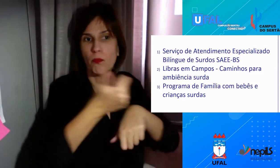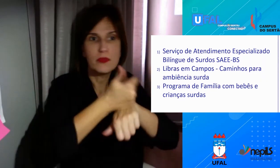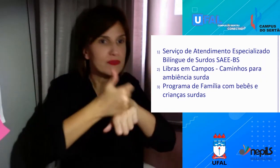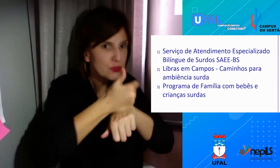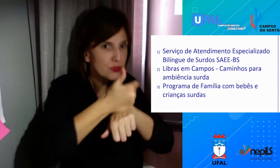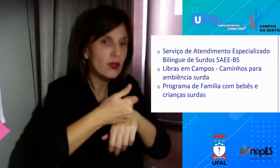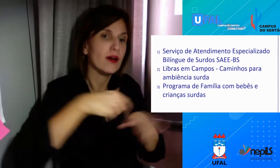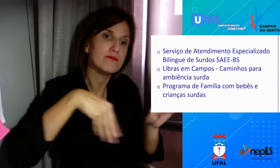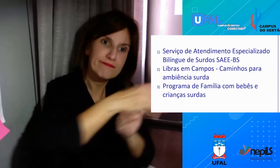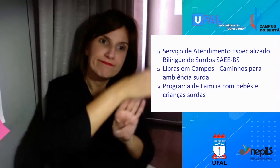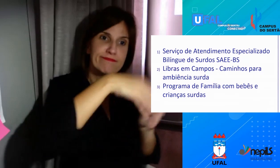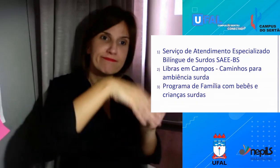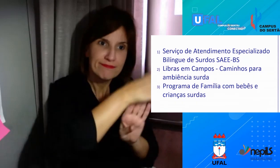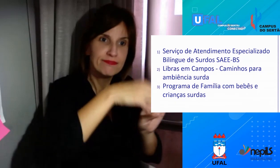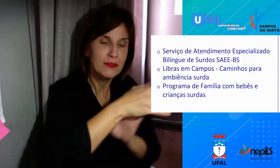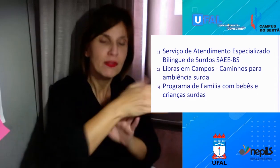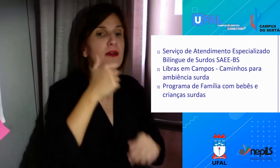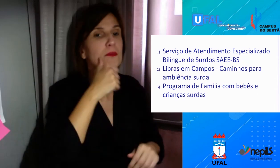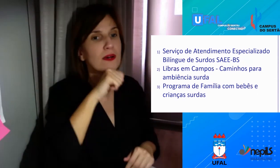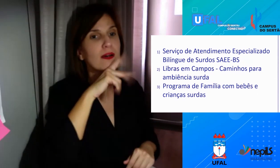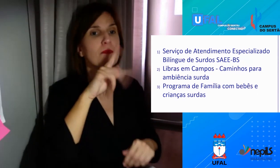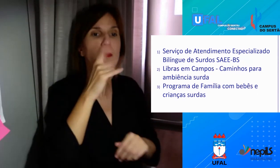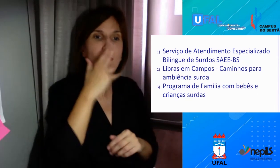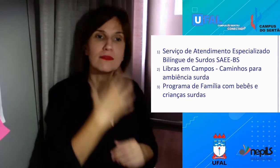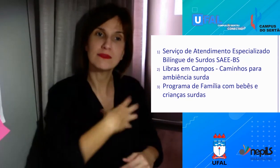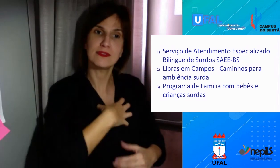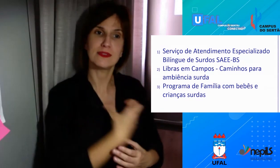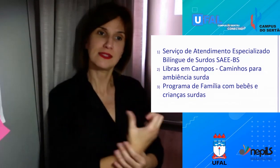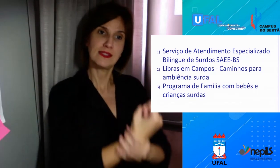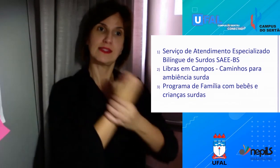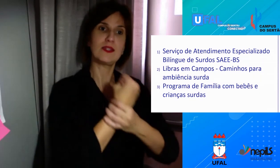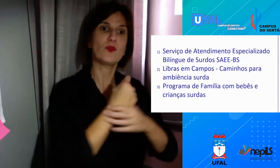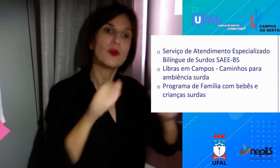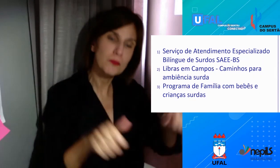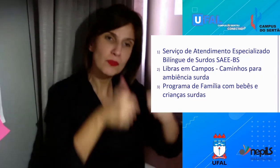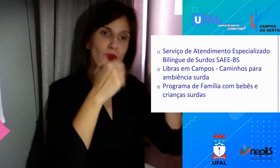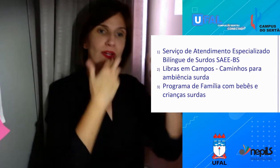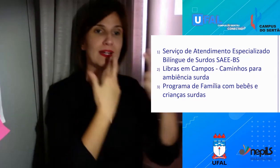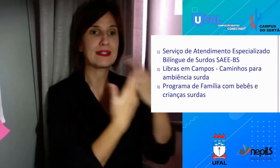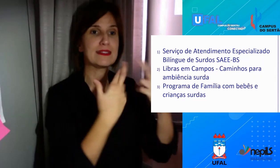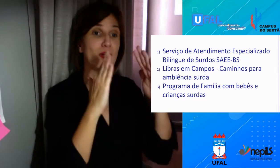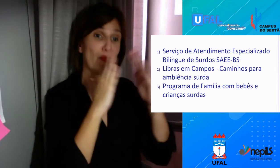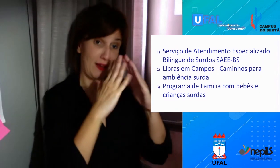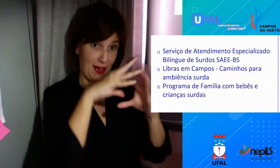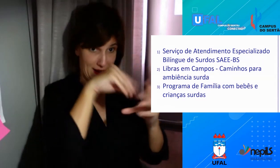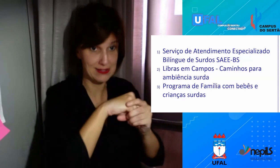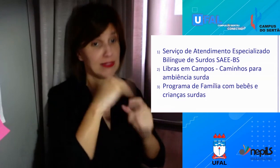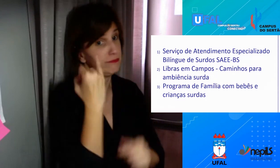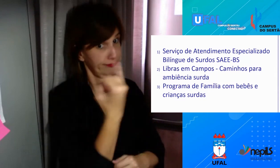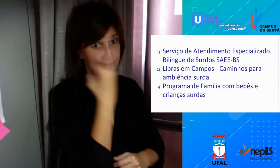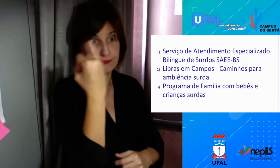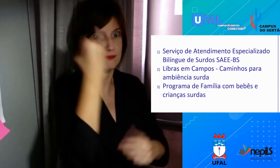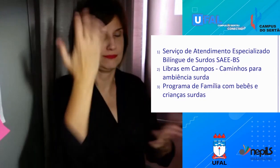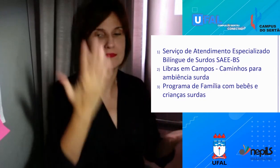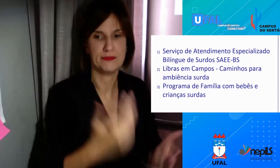da visualidade, questões psicológicas. Então, diferentes profissionais, psicólogos, médicos, possam atuar